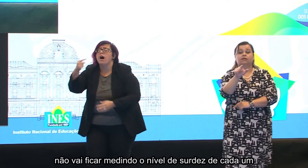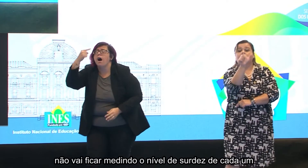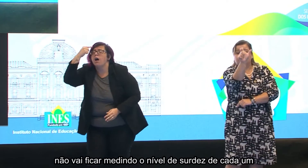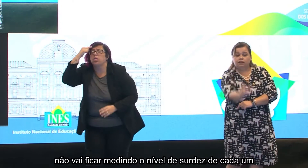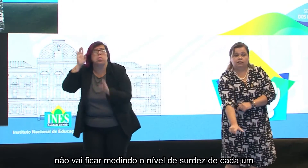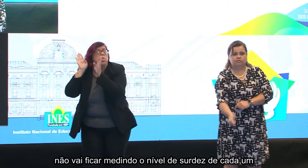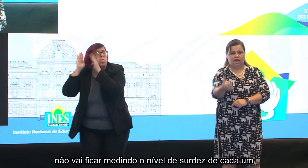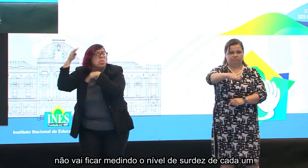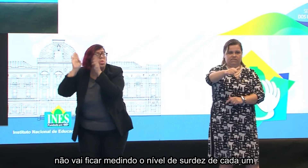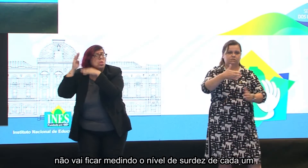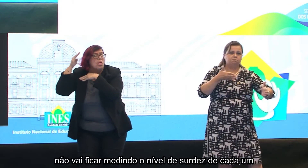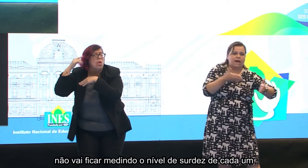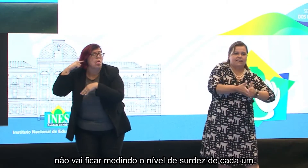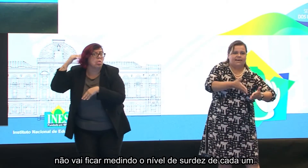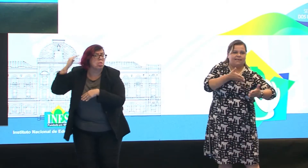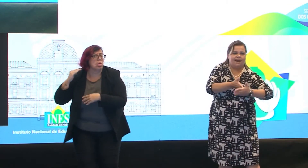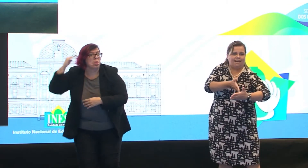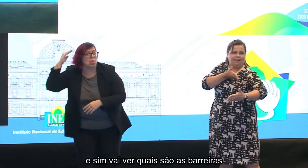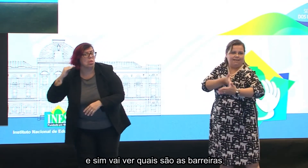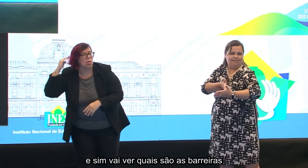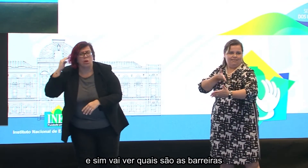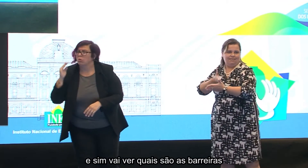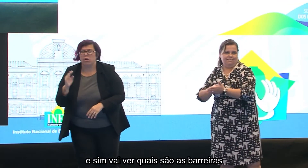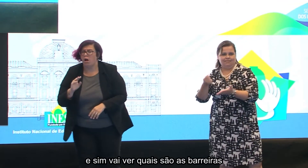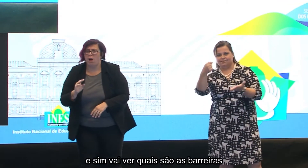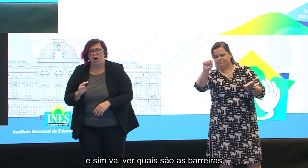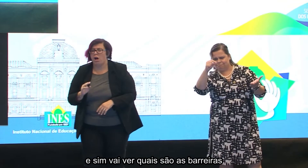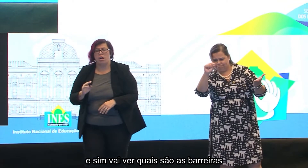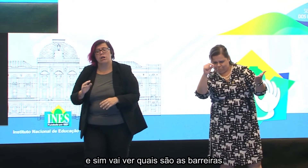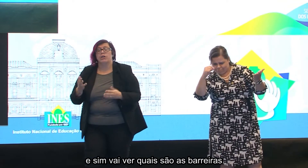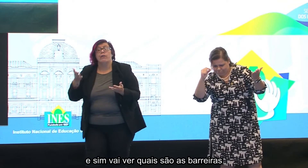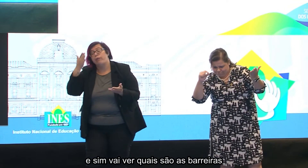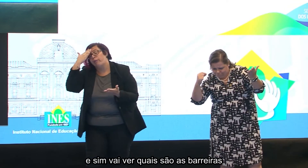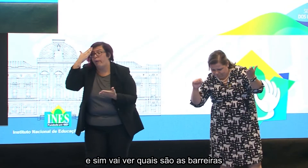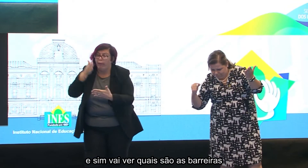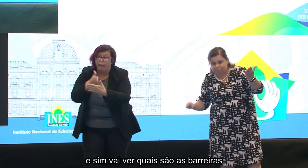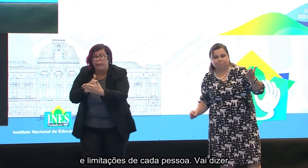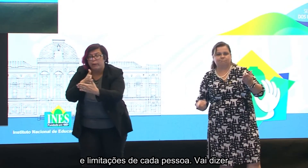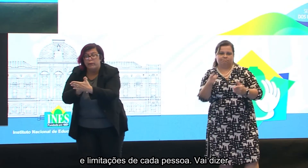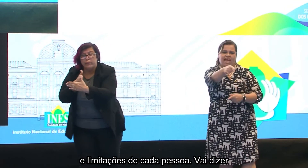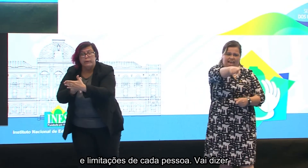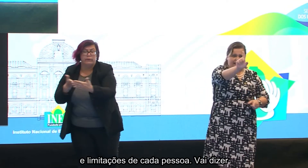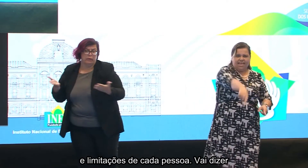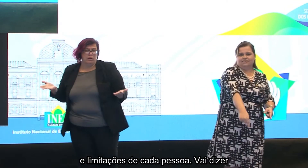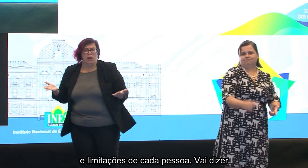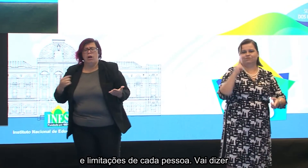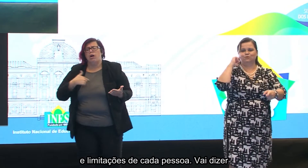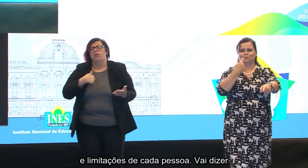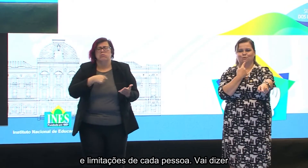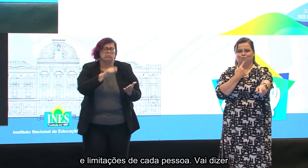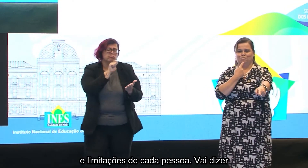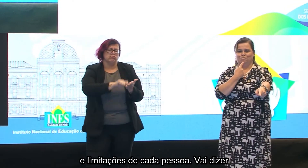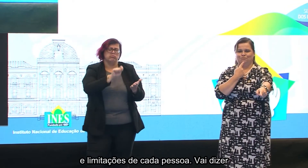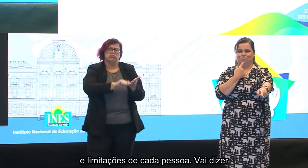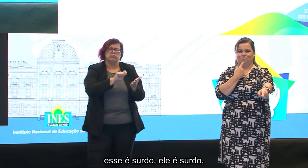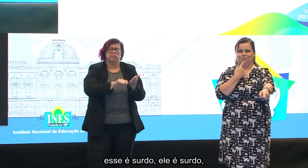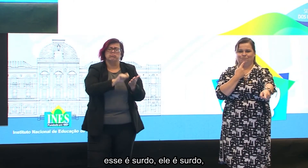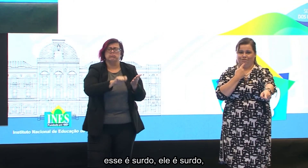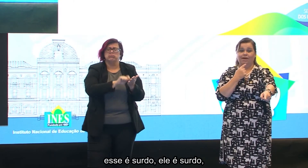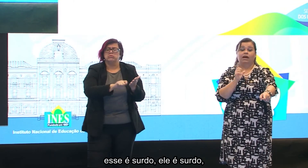medindo o nível de surdez de cada um. E sim vai ver quais são as barreiras e limitações de cada pessoa. E vai dizer, esse é